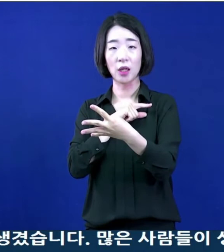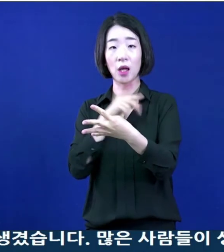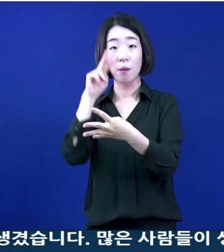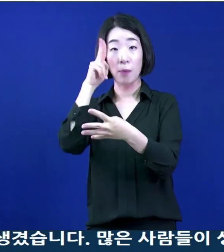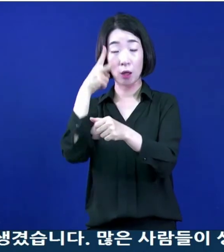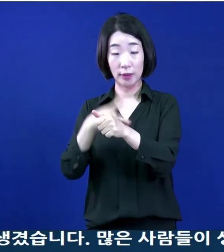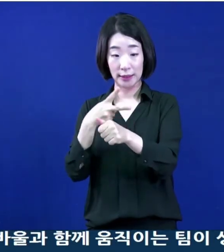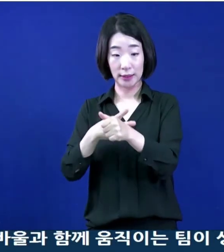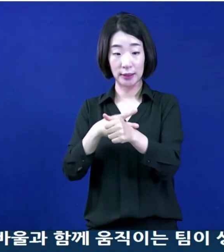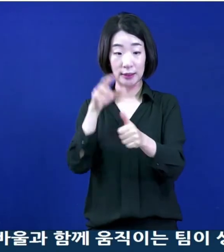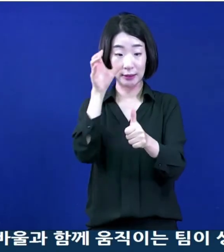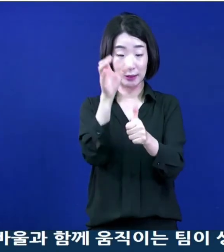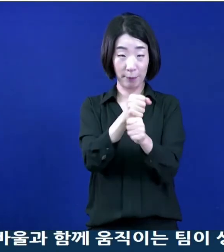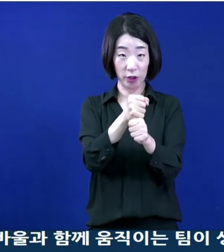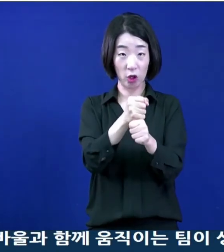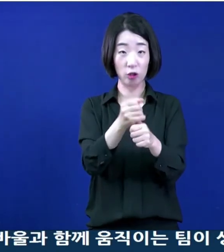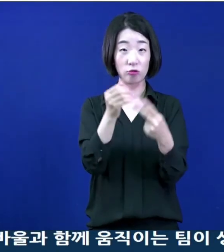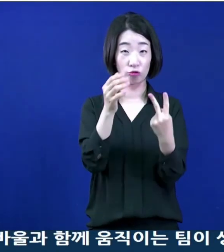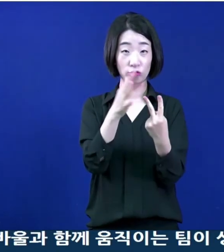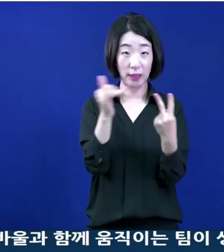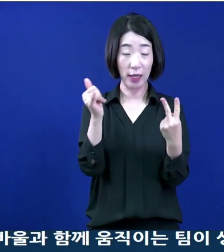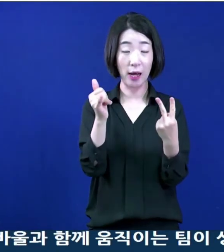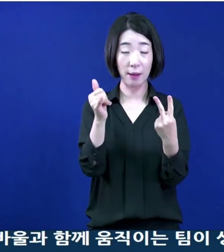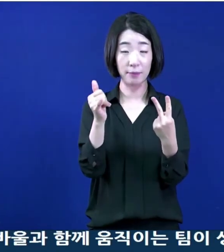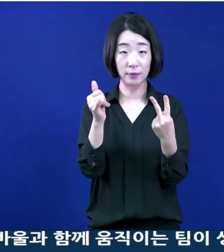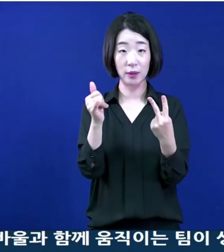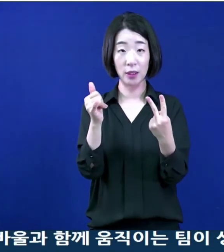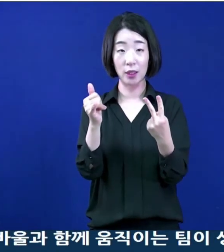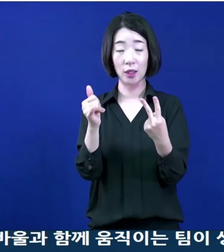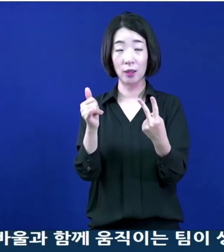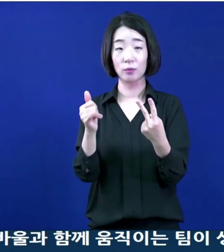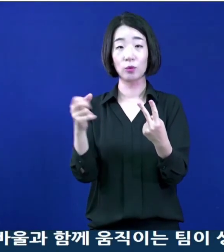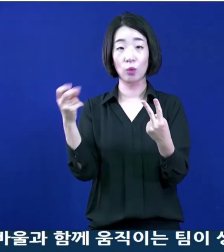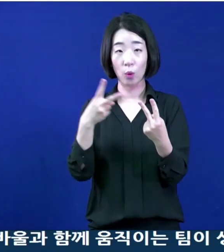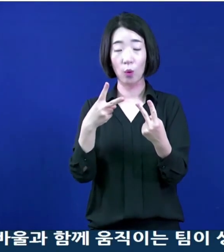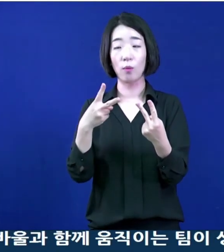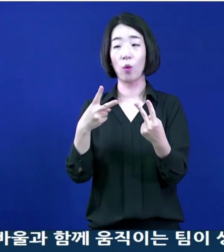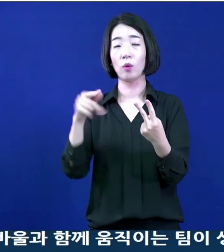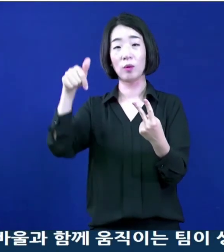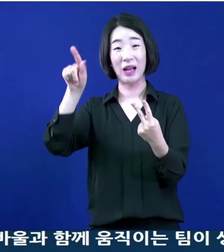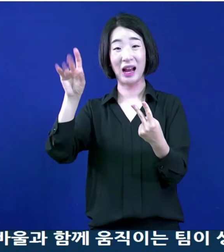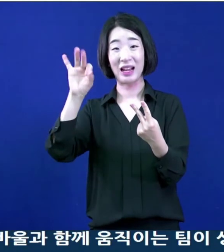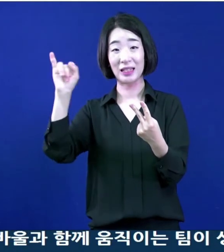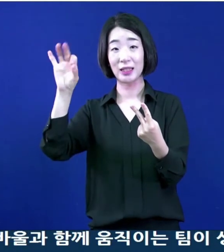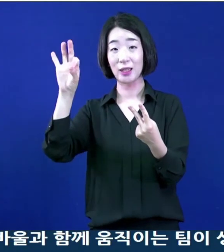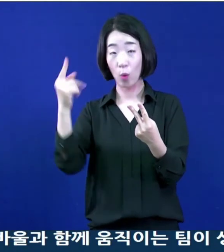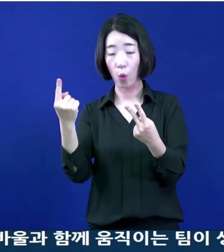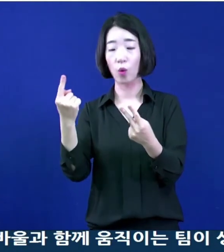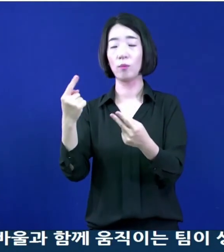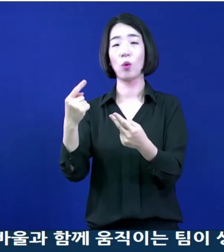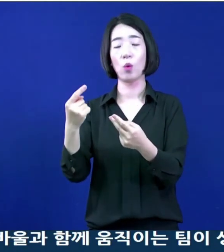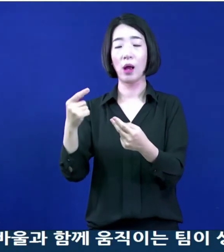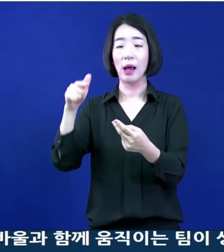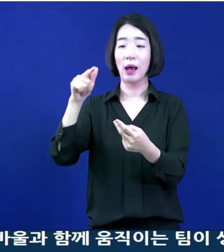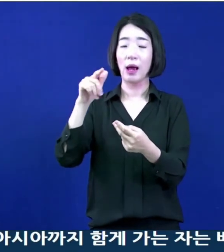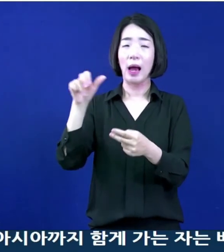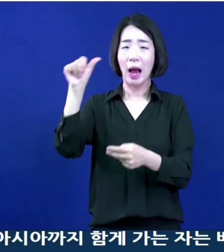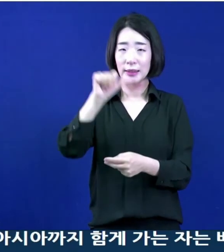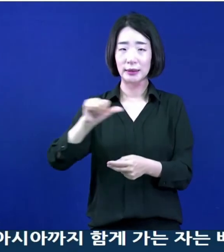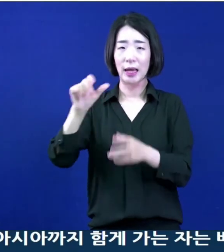잡혔던 데살로니가 사람 아리스다고와 세군도, 더베 사람 가이오 및 디모데와 아시아